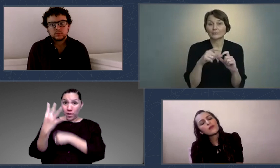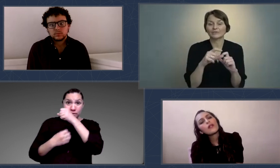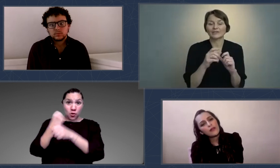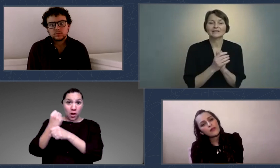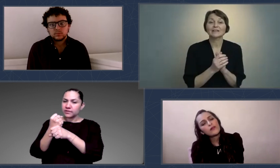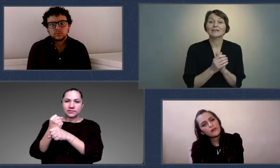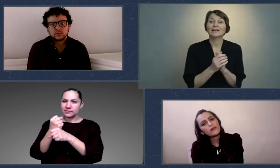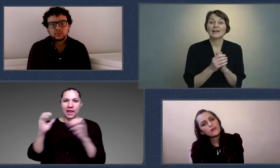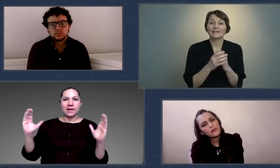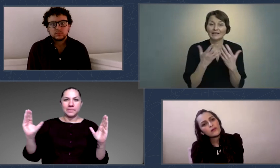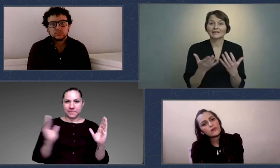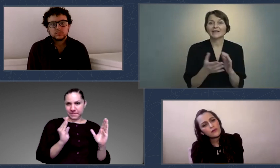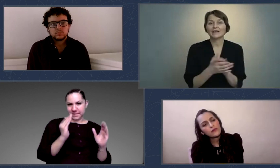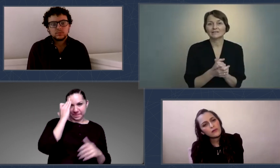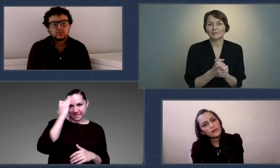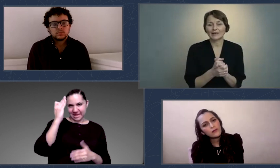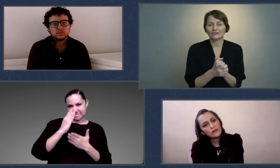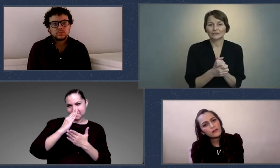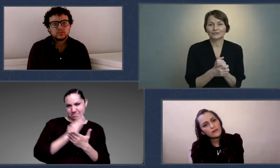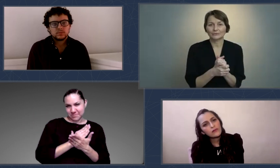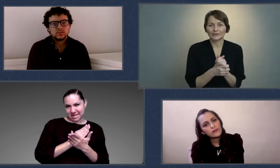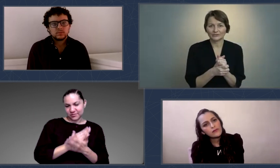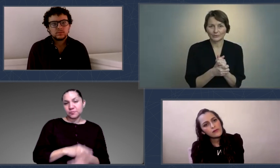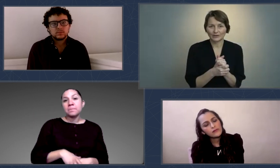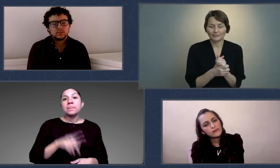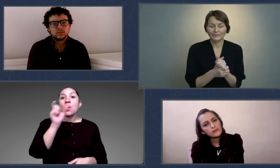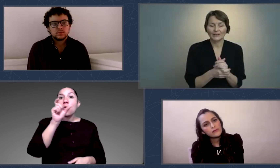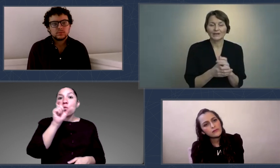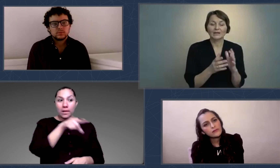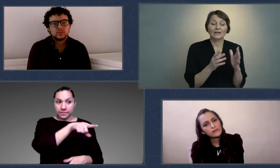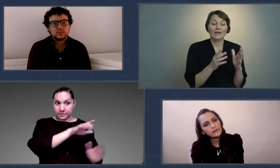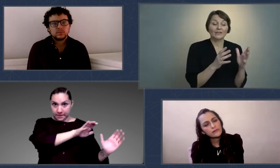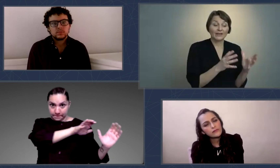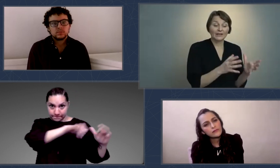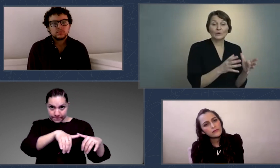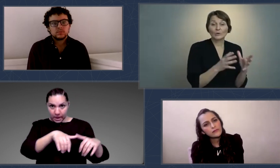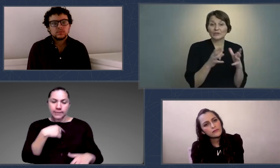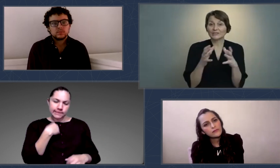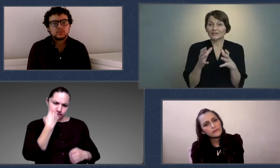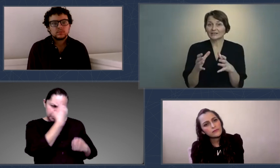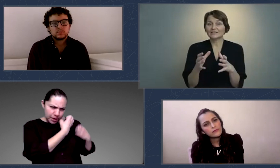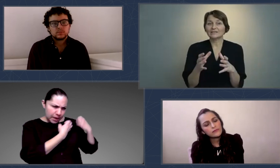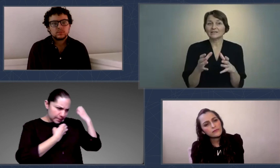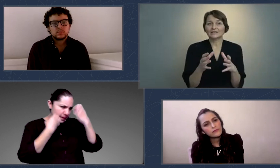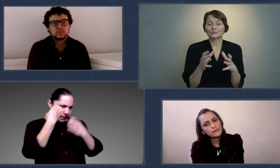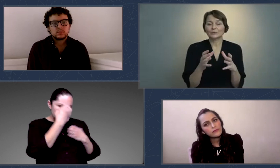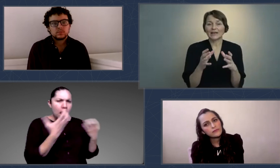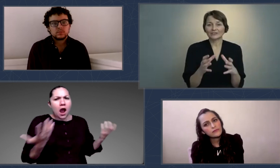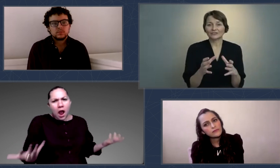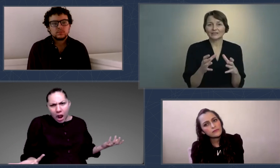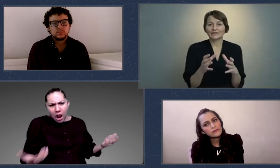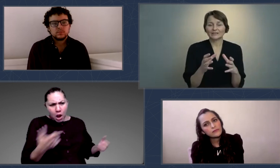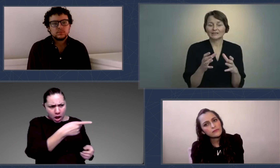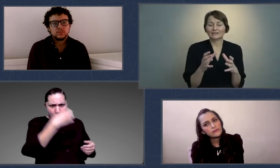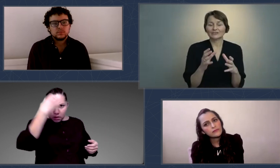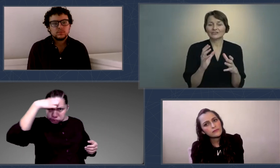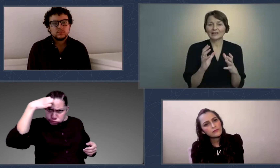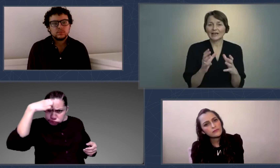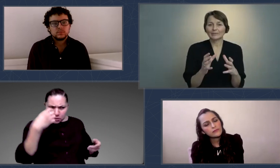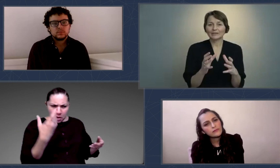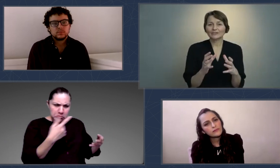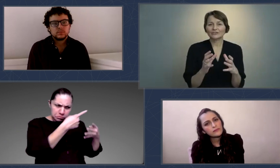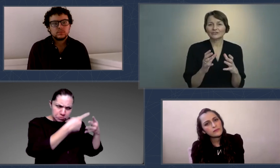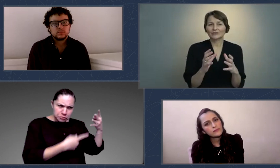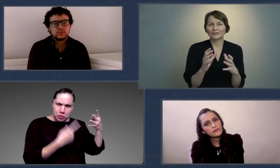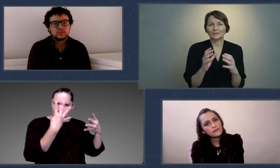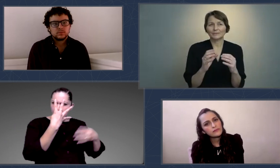said, hizo okay, un let me examen just de do admisión y another like dijeron, part-time mira, 2 years or pues something entonces to en lugar de hacer compensate 4 for the años, pues cost tienes of que it. hacer tantas And horas then o they got tienes que that